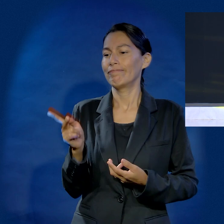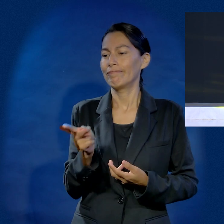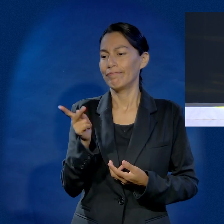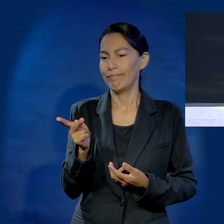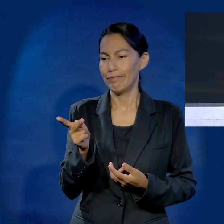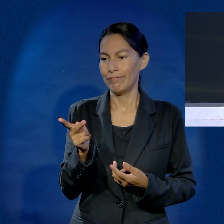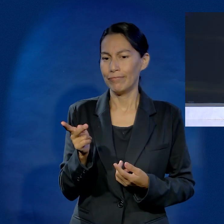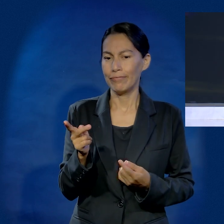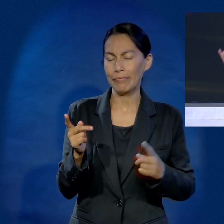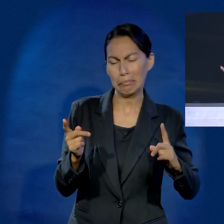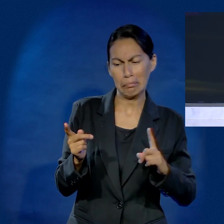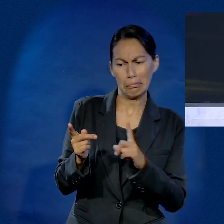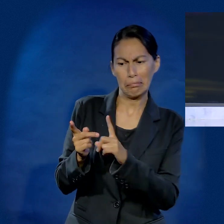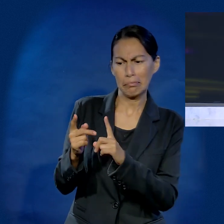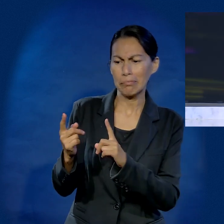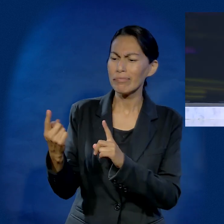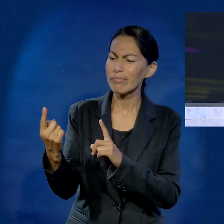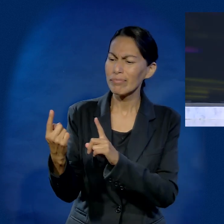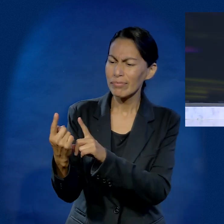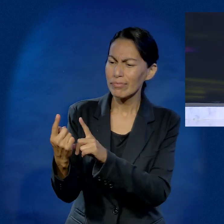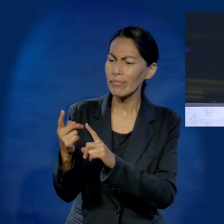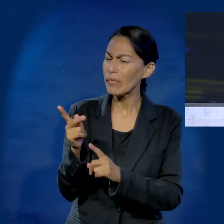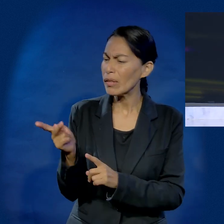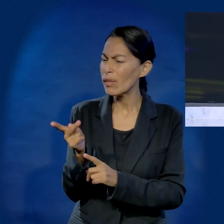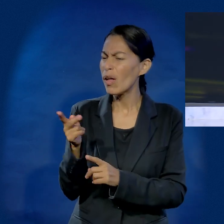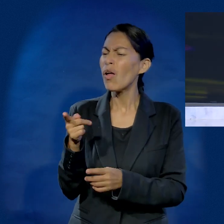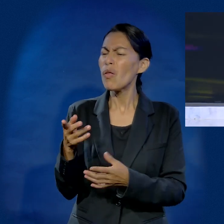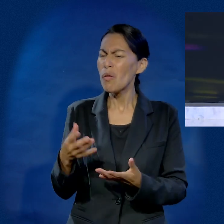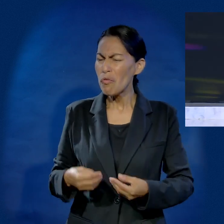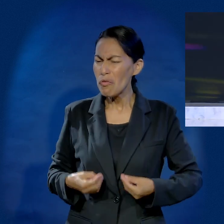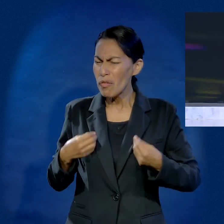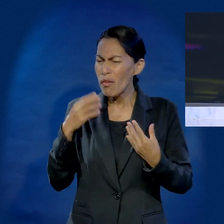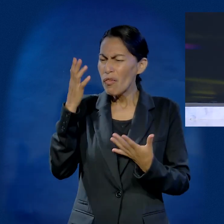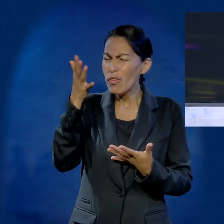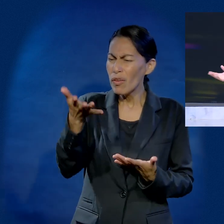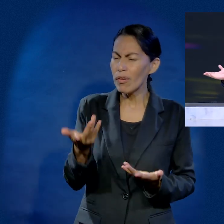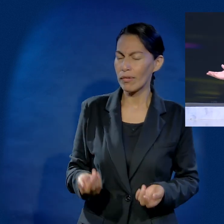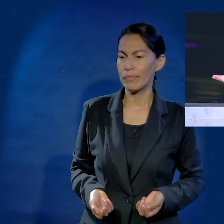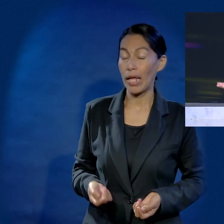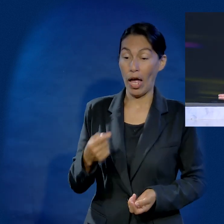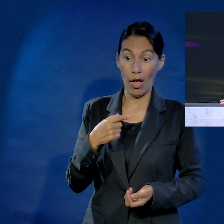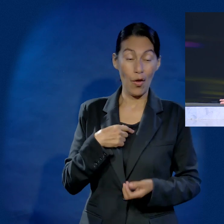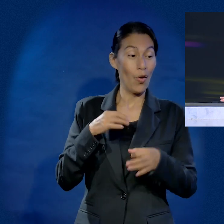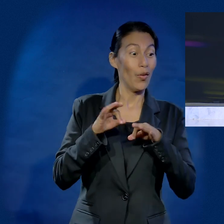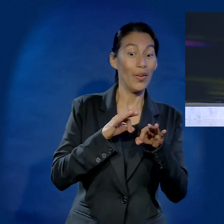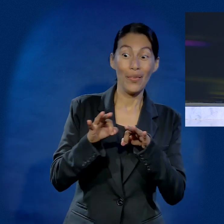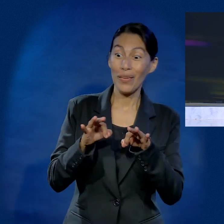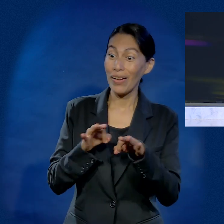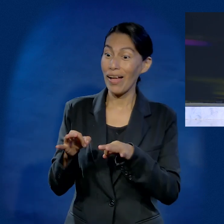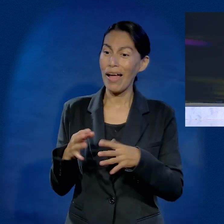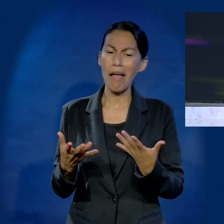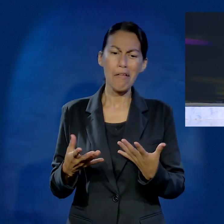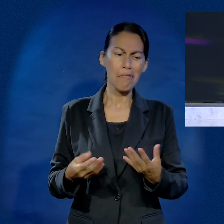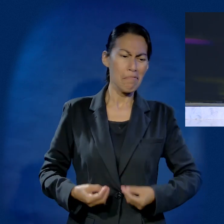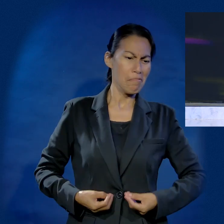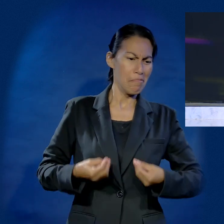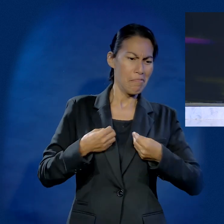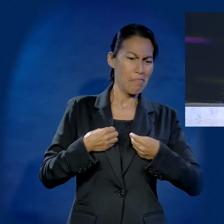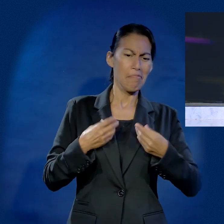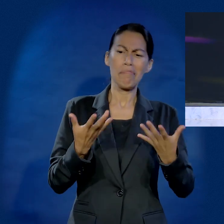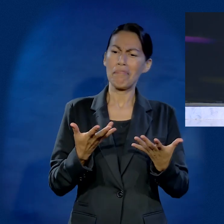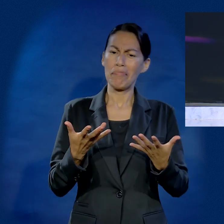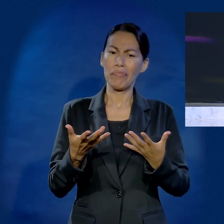una señal. Y fui y le pregunté un día, oye, así como no queriendo, ¿y cómo te ves en la vida? Me dice, oh, yo me